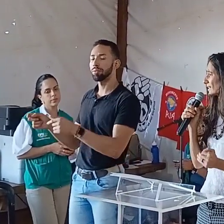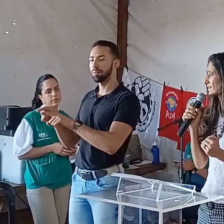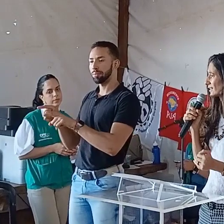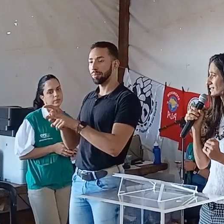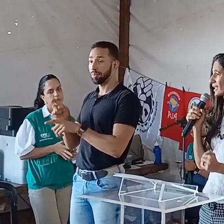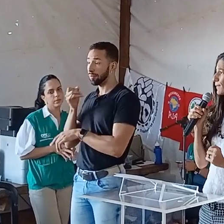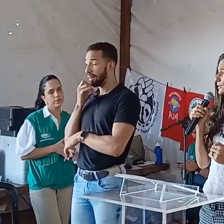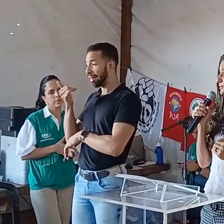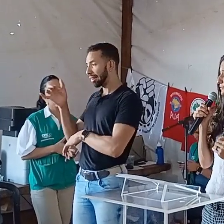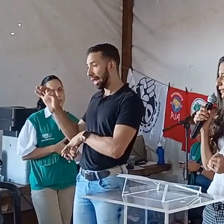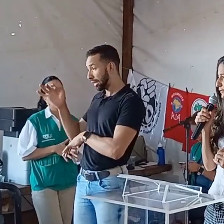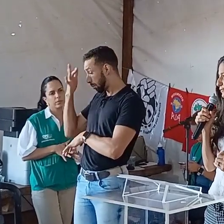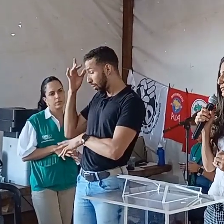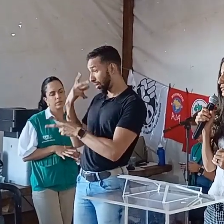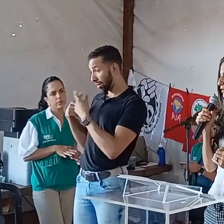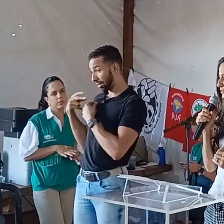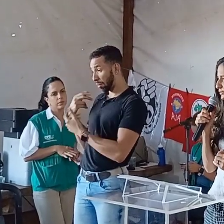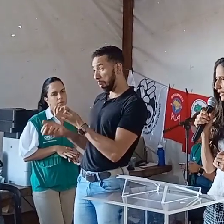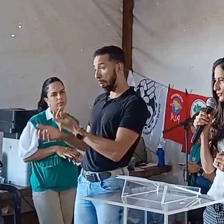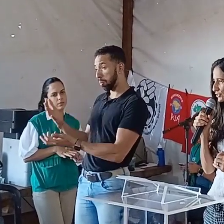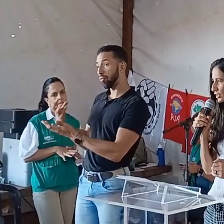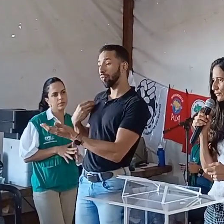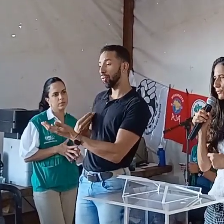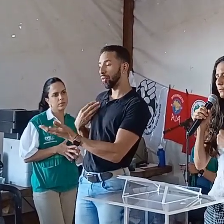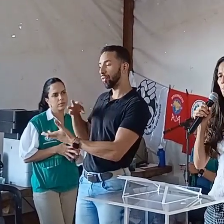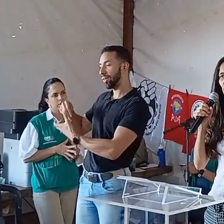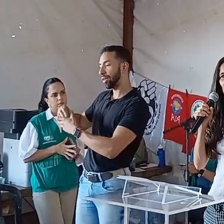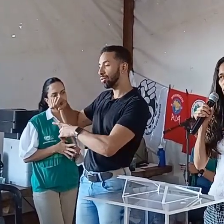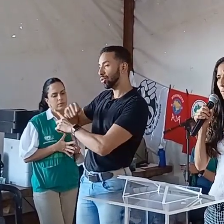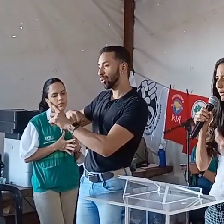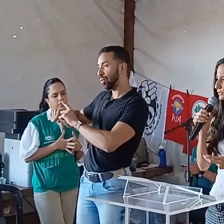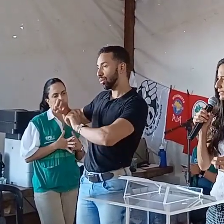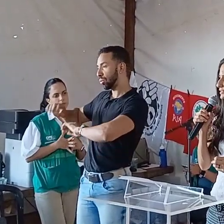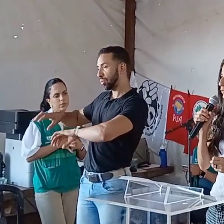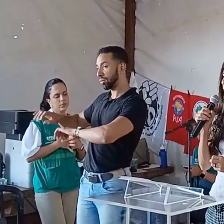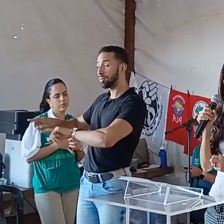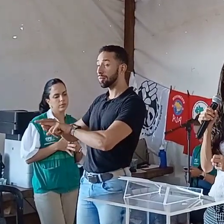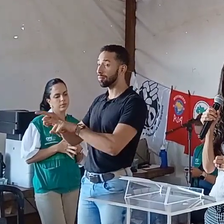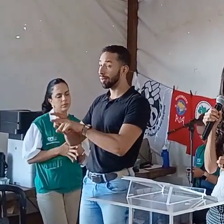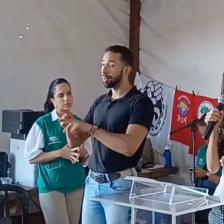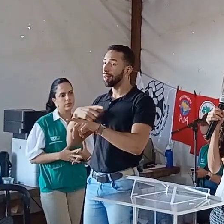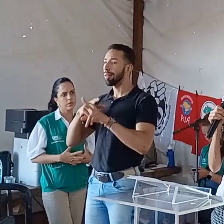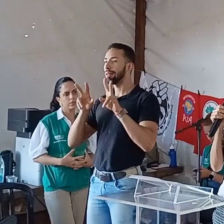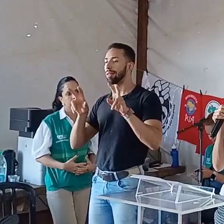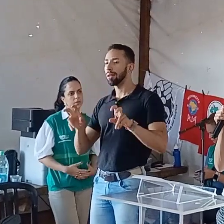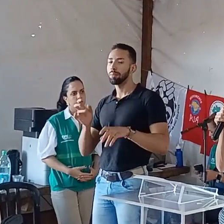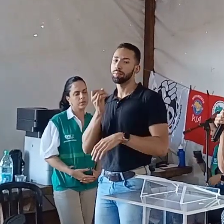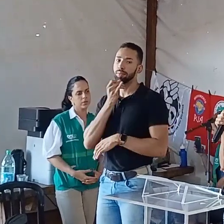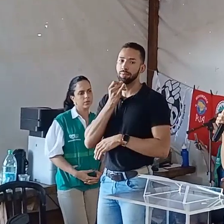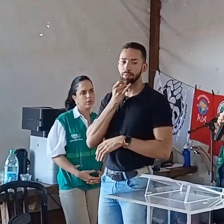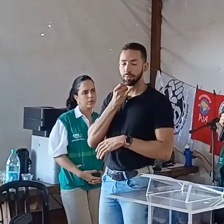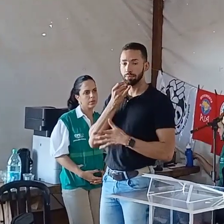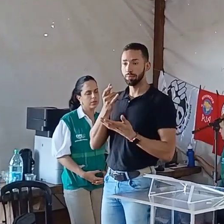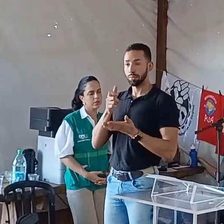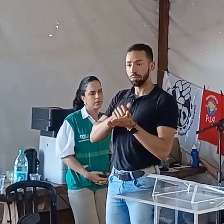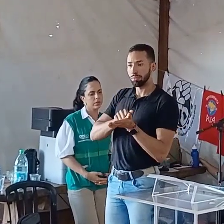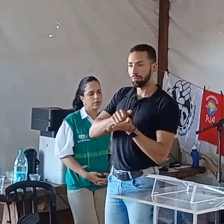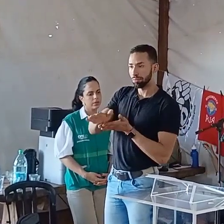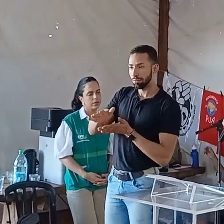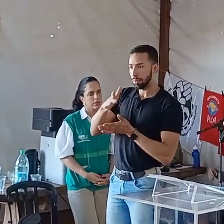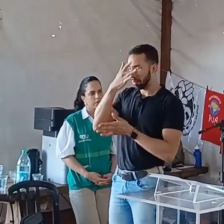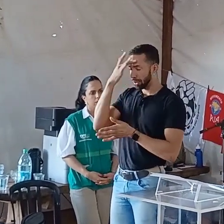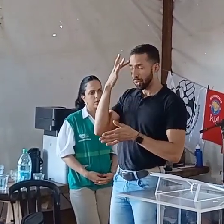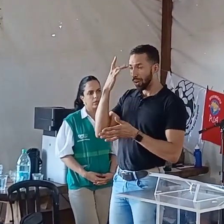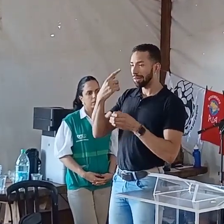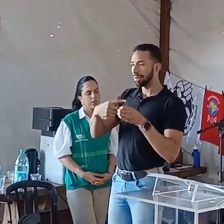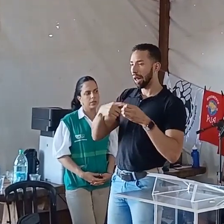10 adolescentes queimados vivos no socioeducativo, pautas como despejos